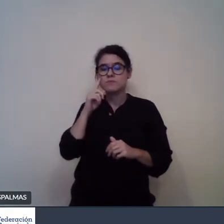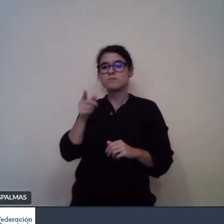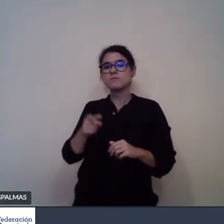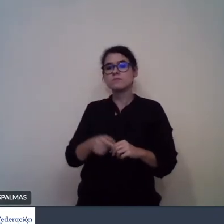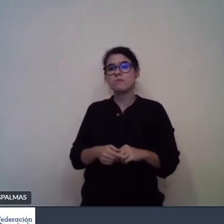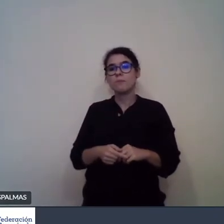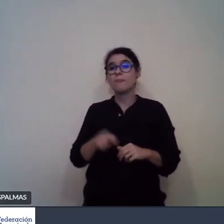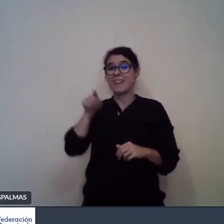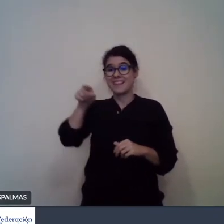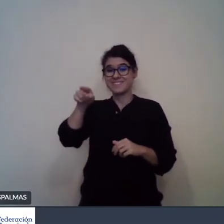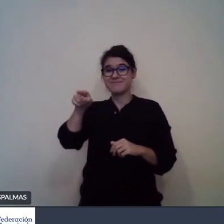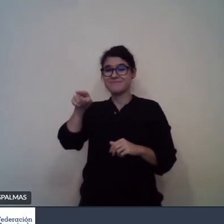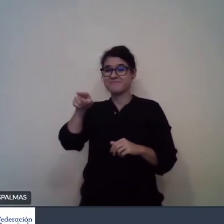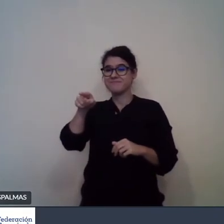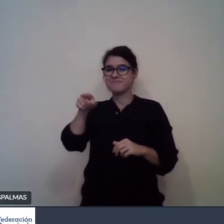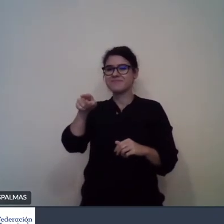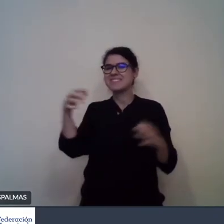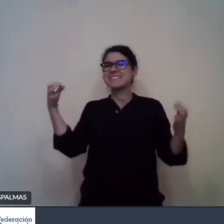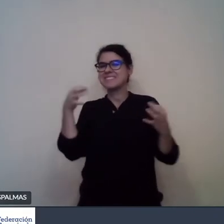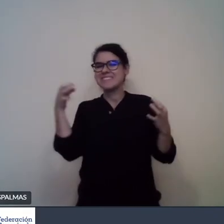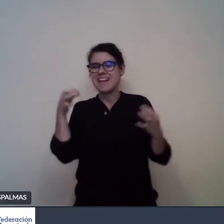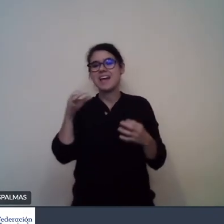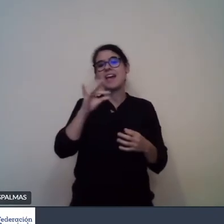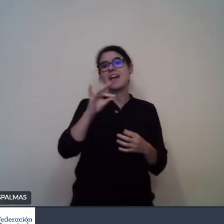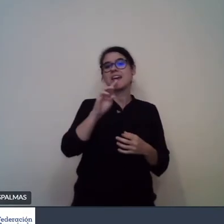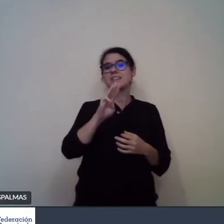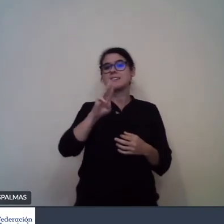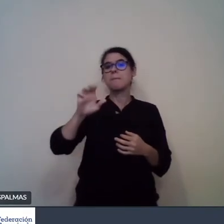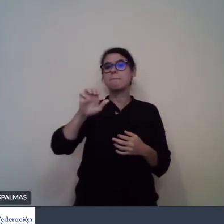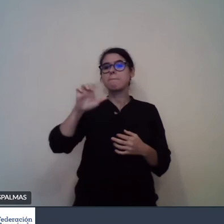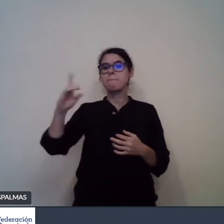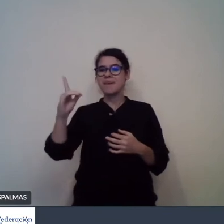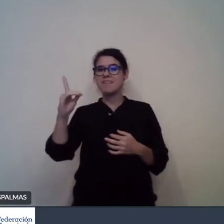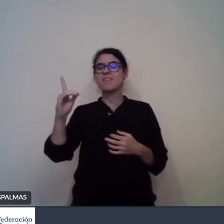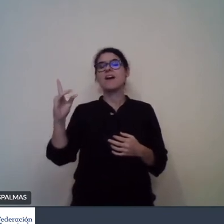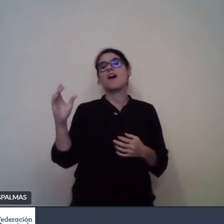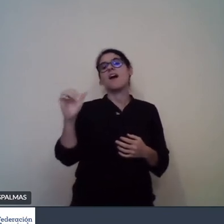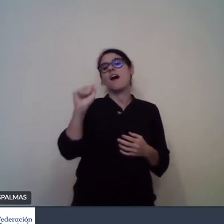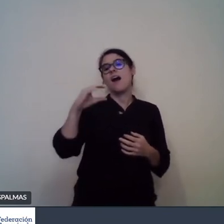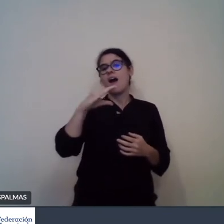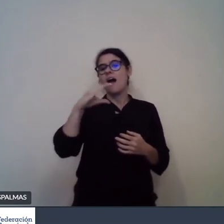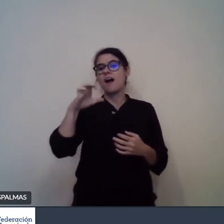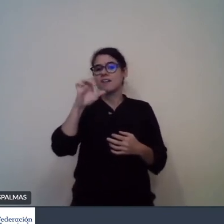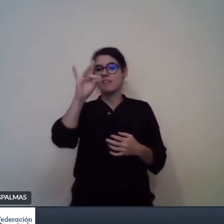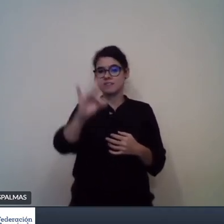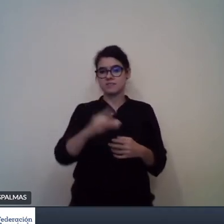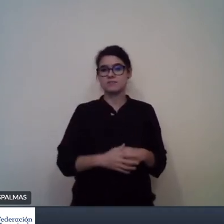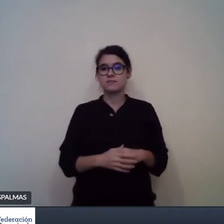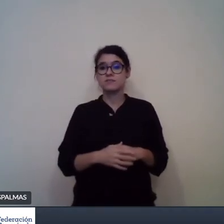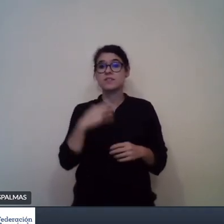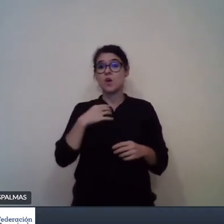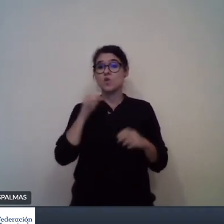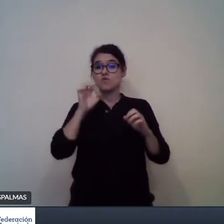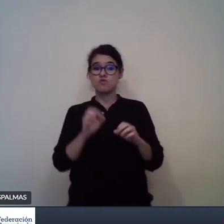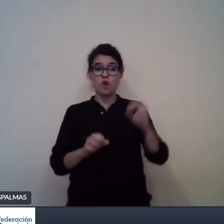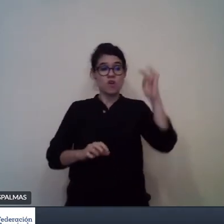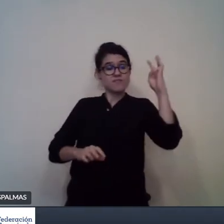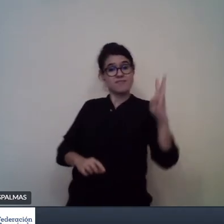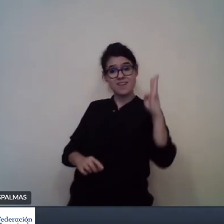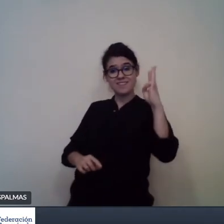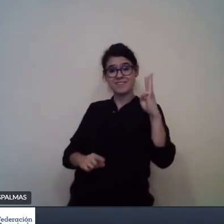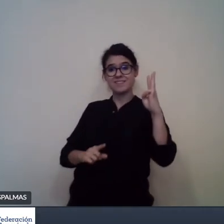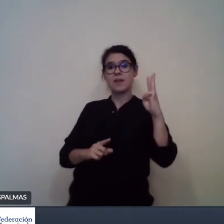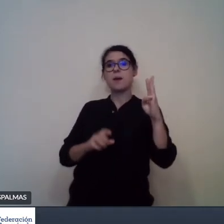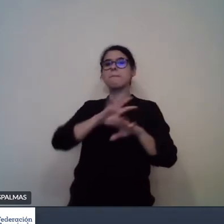Y aquí tenemos split action. Cuando en el lado contrario hay tres jugadores con balón en poste alto, estos tres jugadores